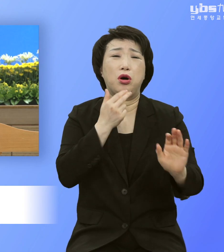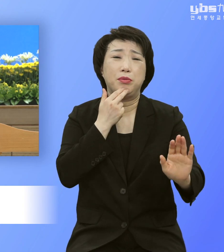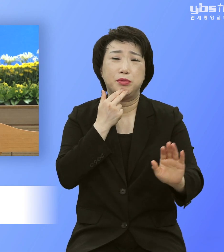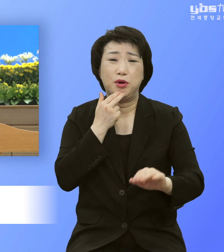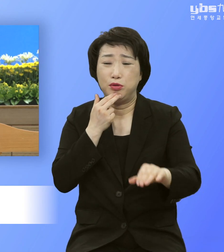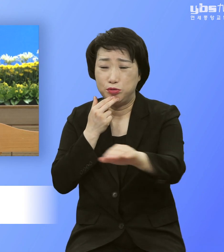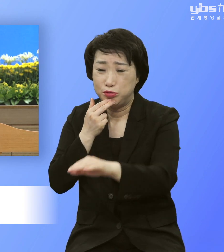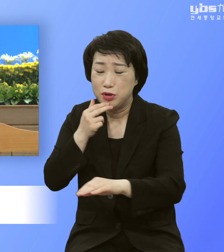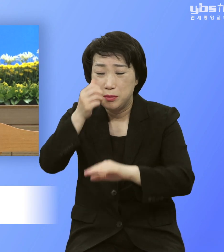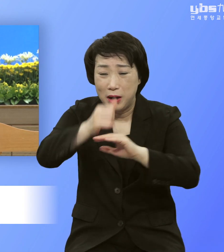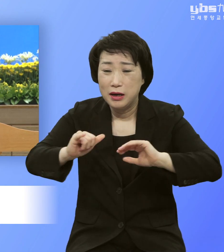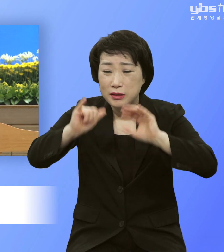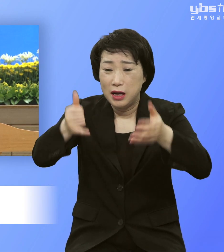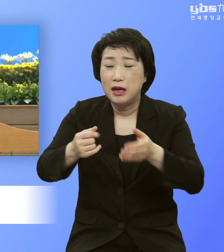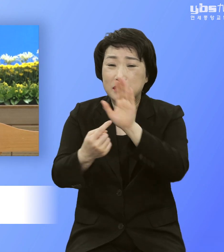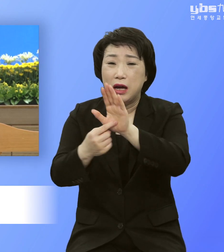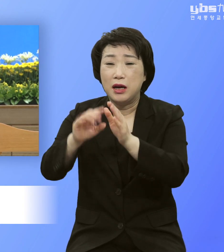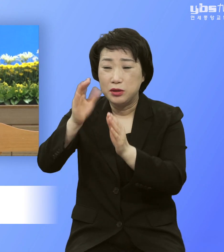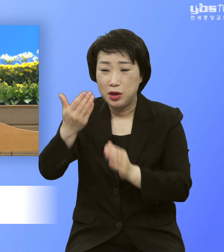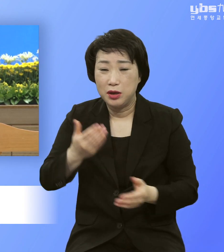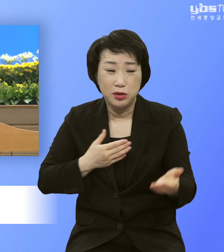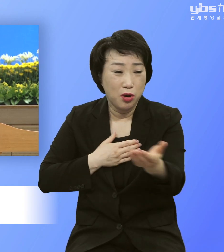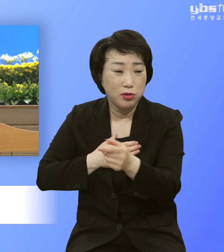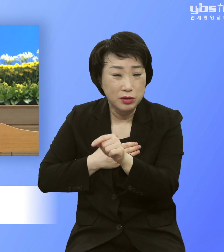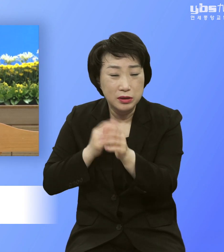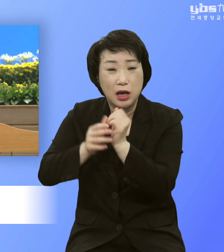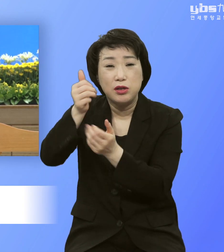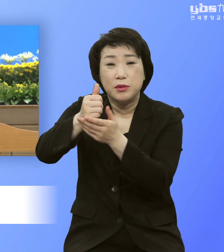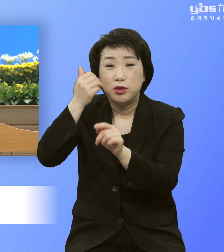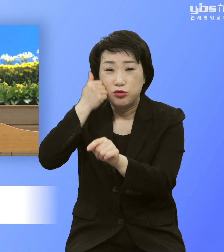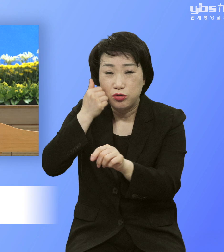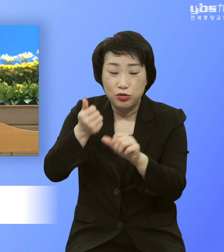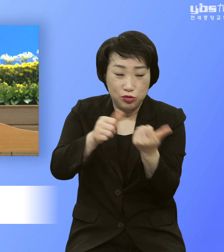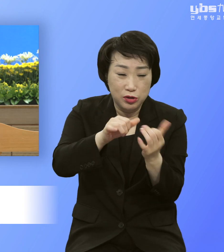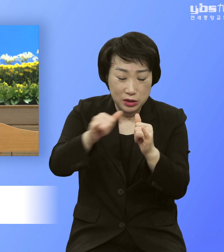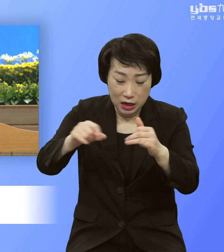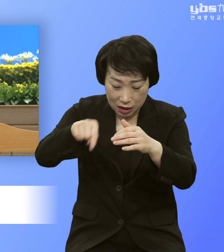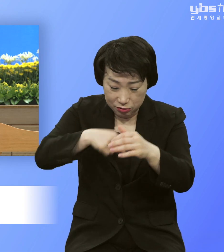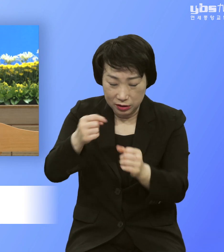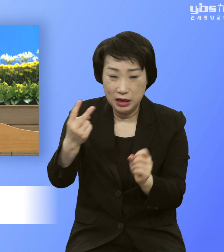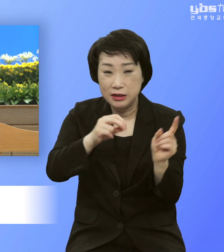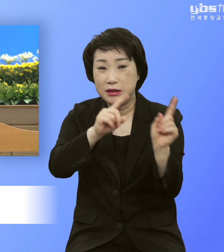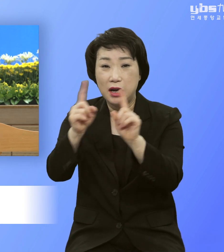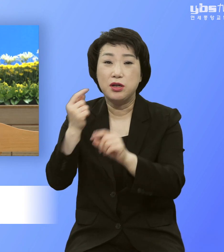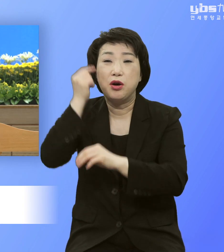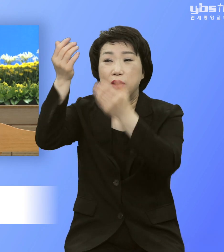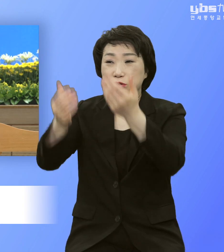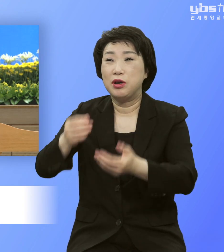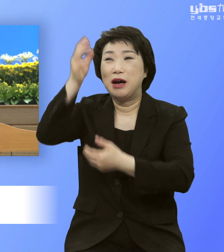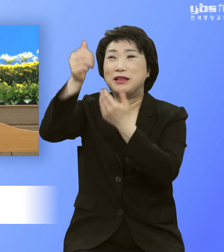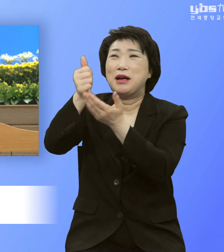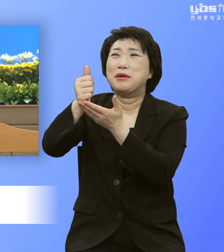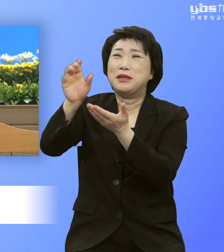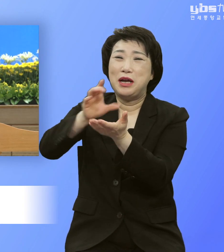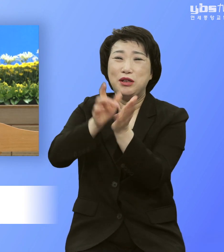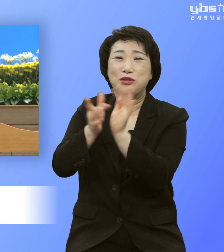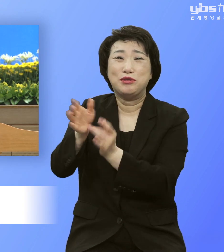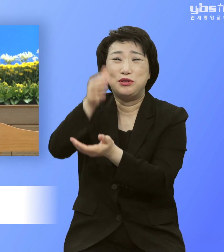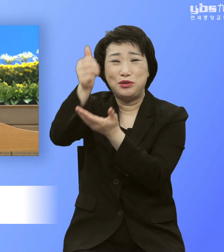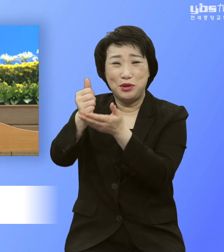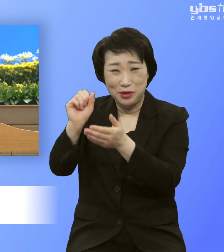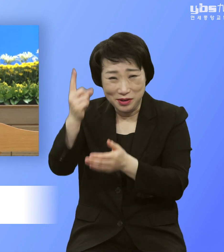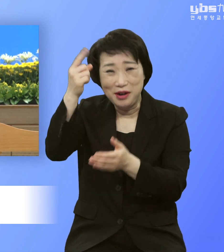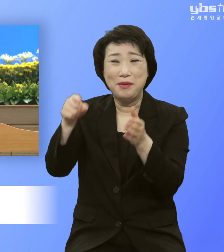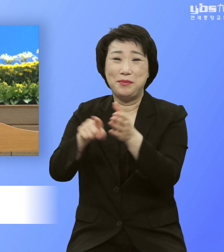그런지 말세에 나타나신 바 되었으니 너희는 저를 죽은 자 가운데 살리시고 영광을 주신 하나님을 그리스도로 말미암아